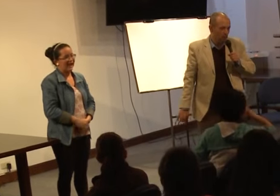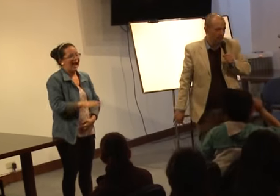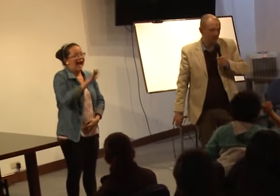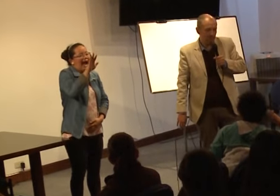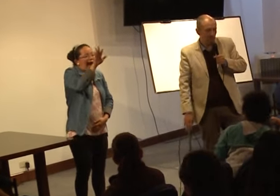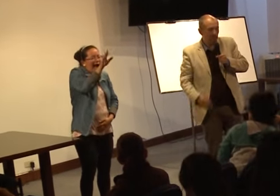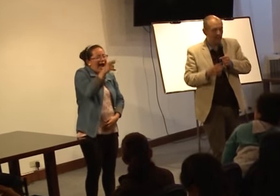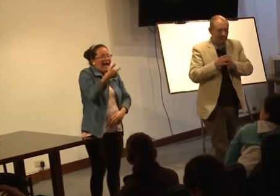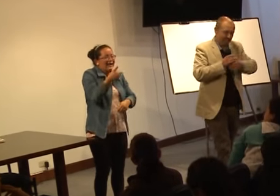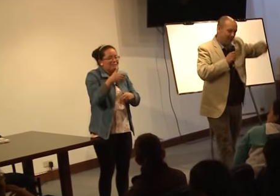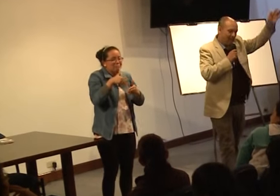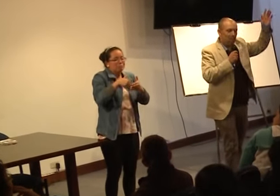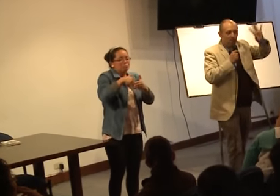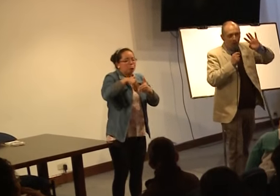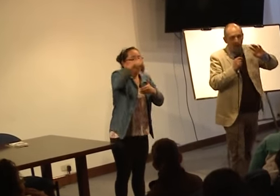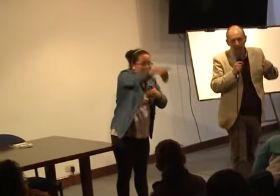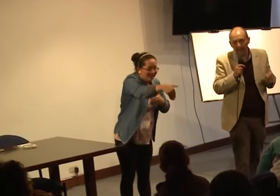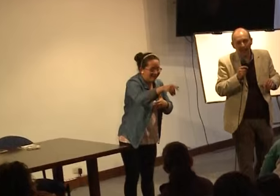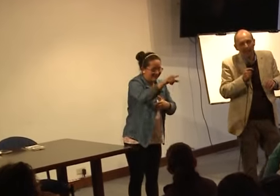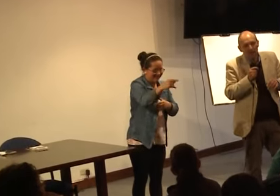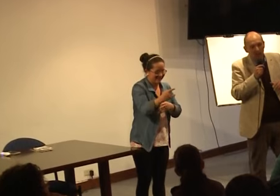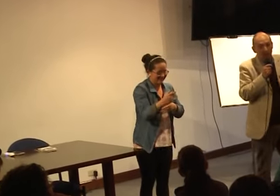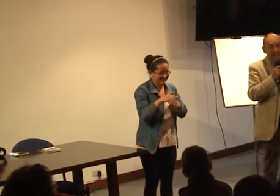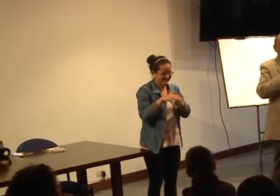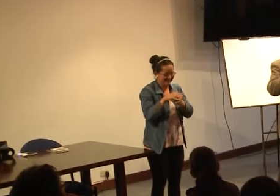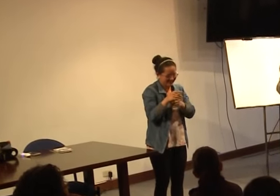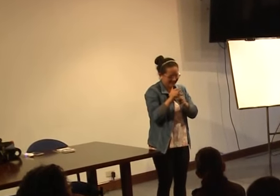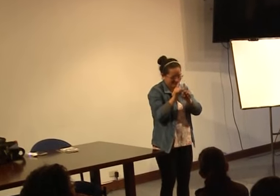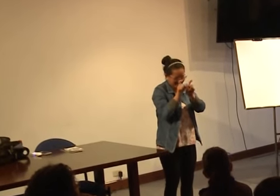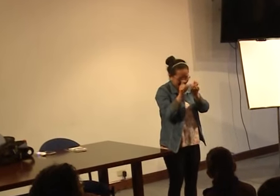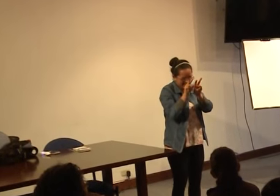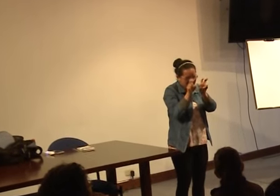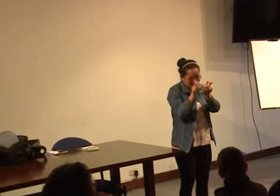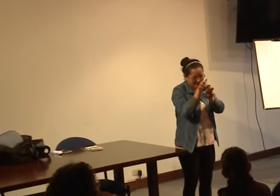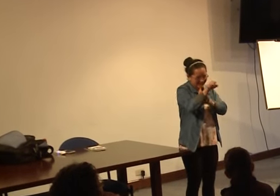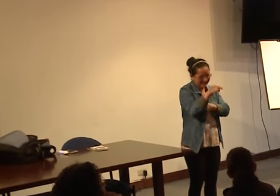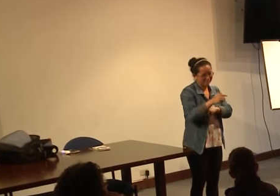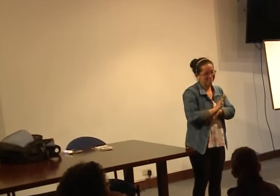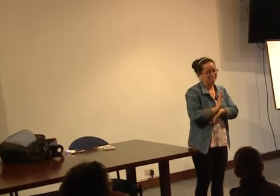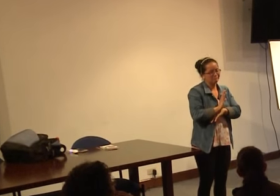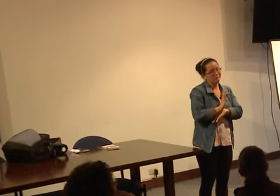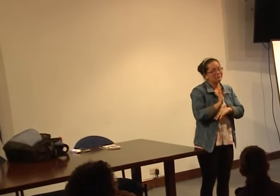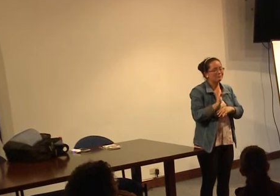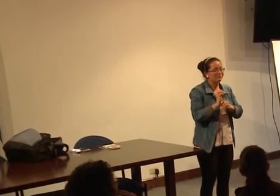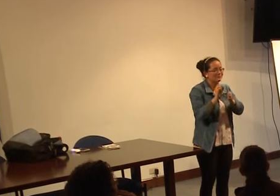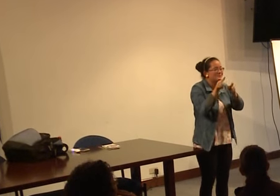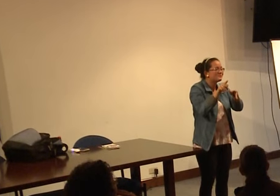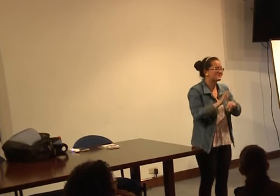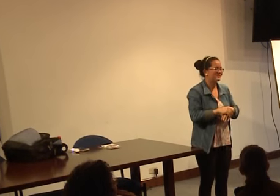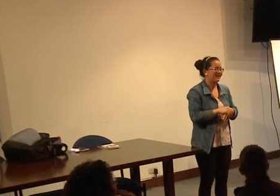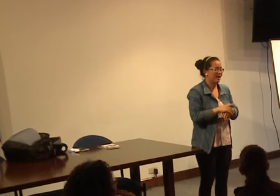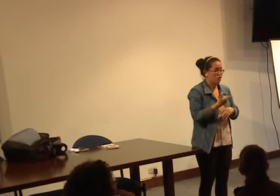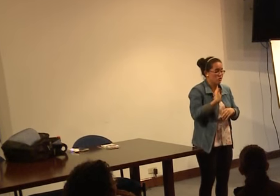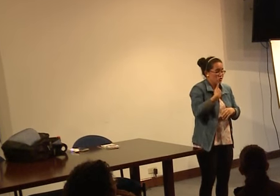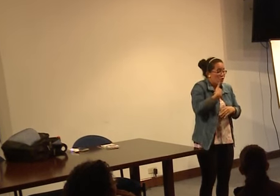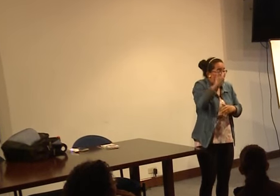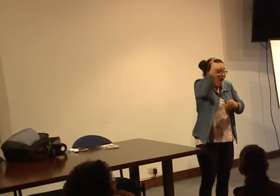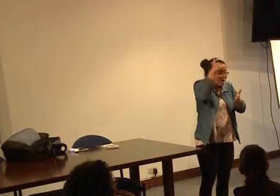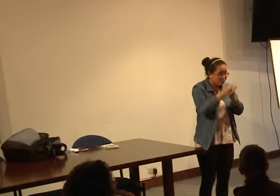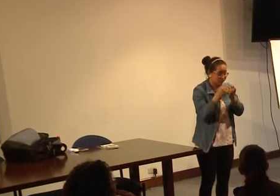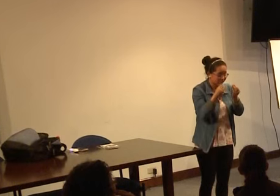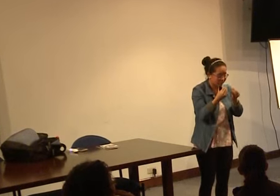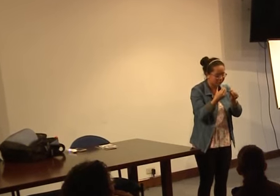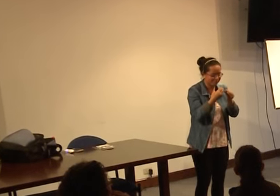Cosa que yo iba a decir mucho más allá, pero la voy a decir acá. Lo que pasa es que ya me lo resumió todo. Tiene que ver con una cosa en la que yo creo mucho y me parece